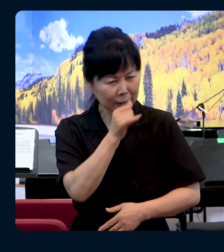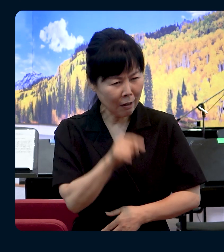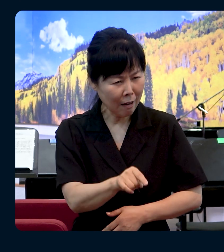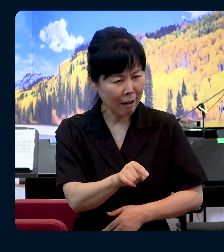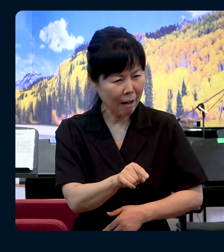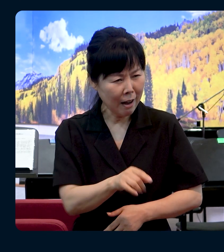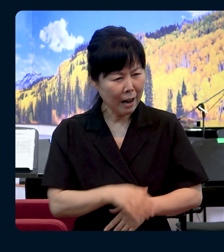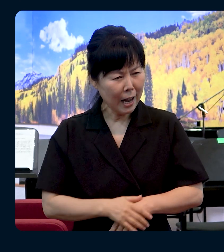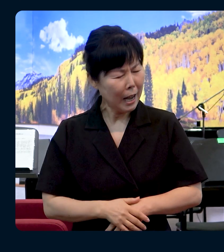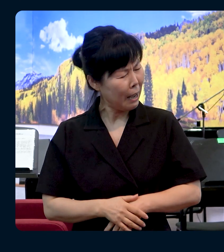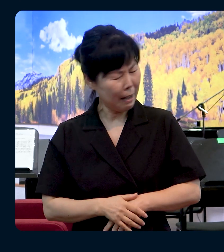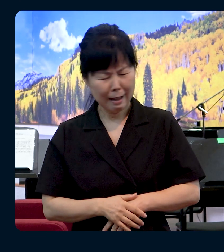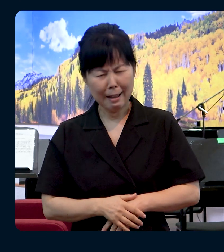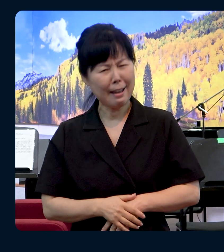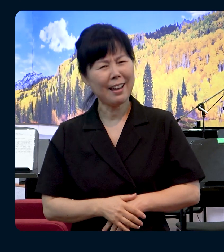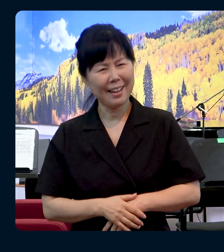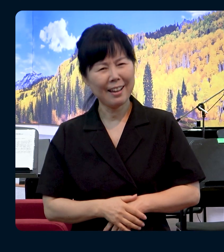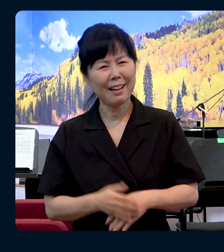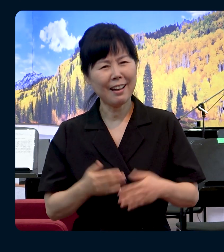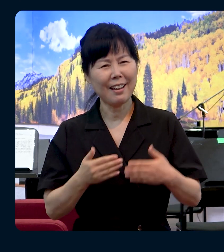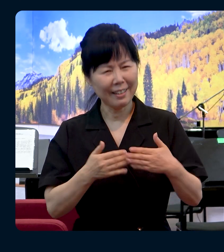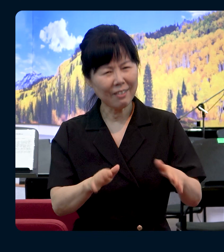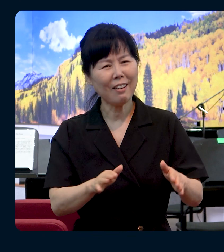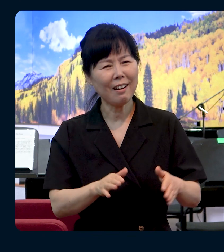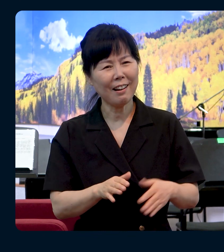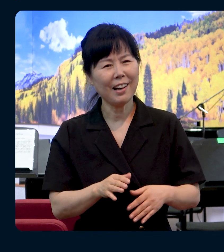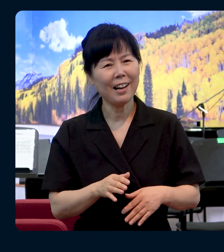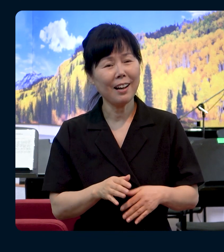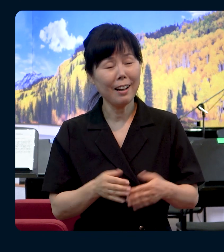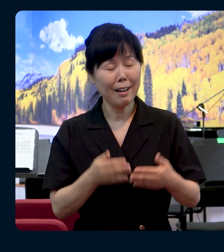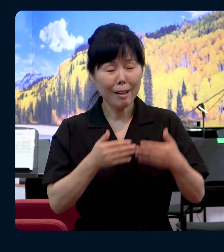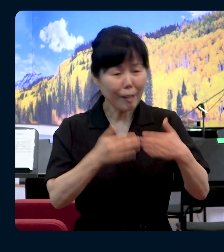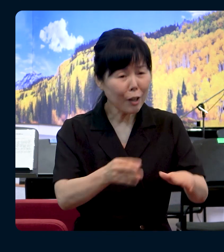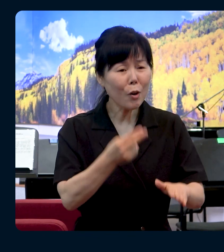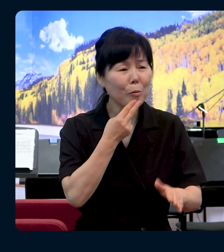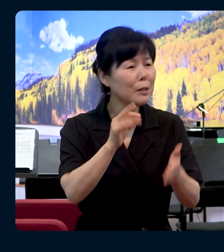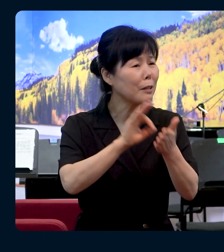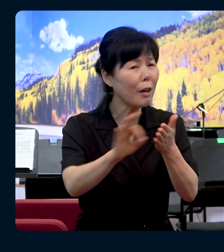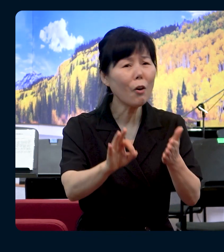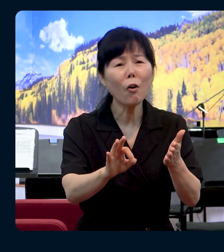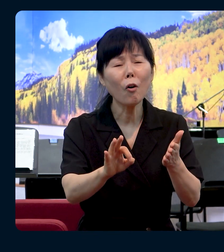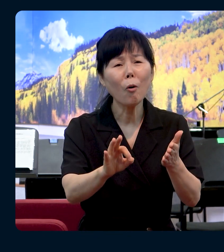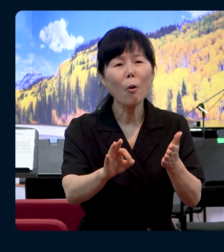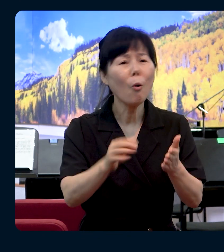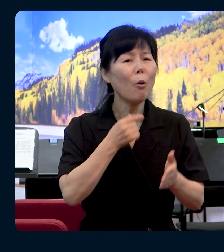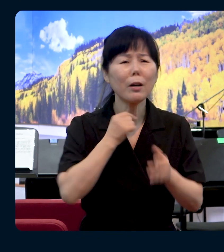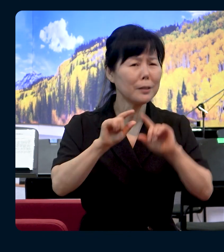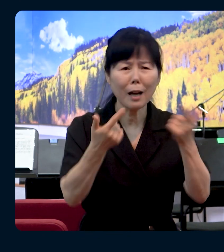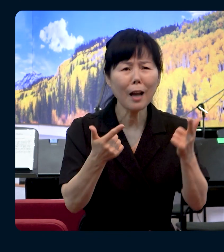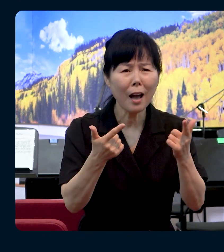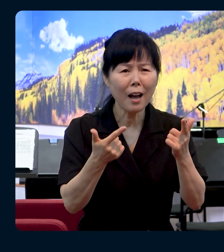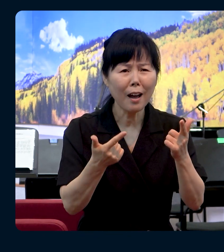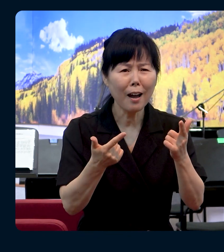그렇게 그따위로 하고 싶은 사람이 누가 있겠어요? 그렇죠? 원래는 그따위로 하고 싶지 않은데 자꾸 그따위로 되는 것이 문제죠. 그렇죠?